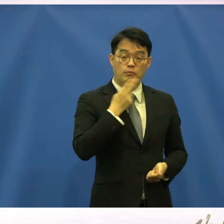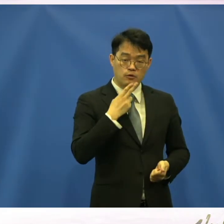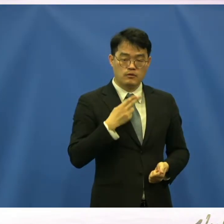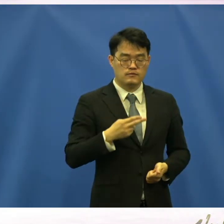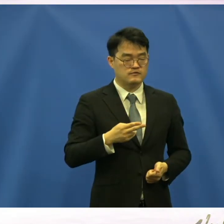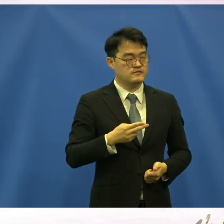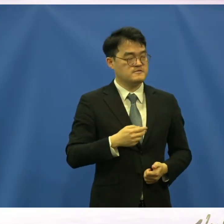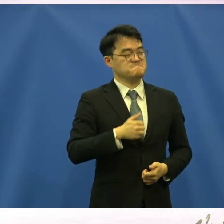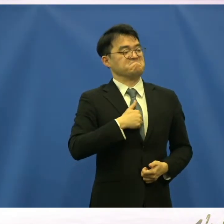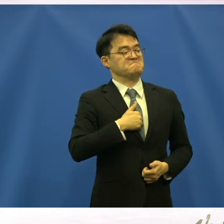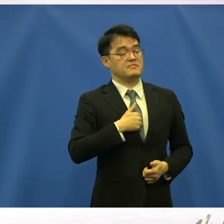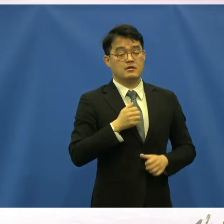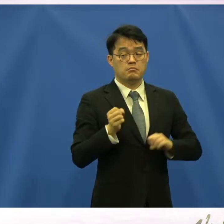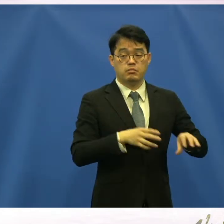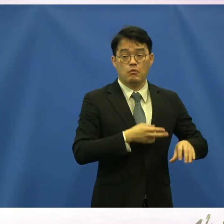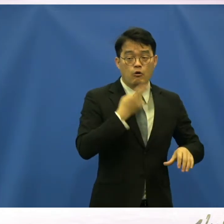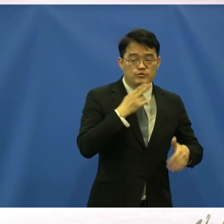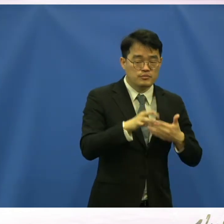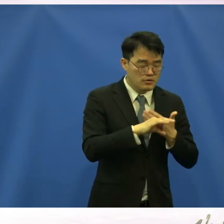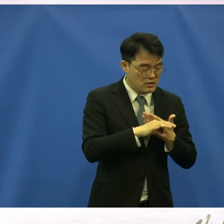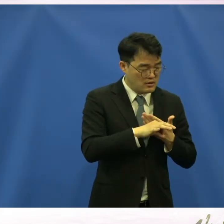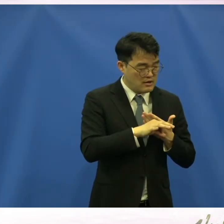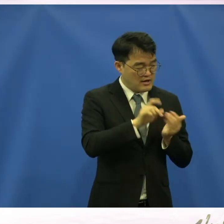현실이 어려워도 말씀을 따라 살아가면